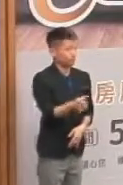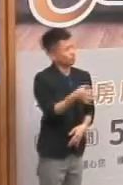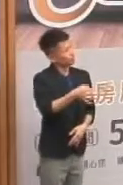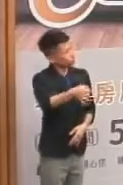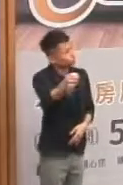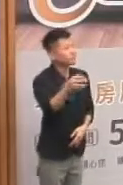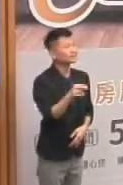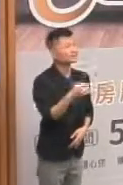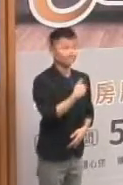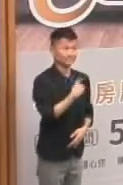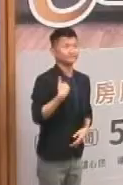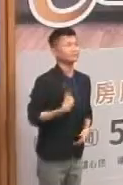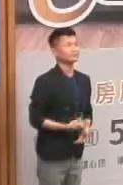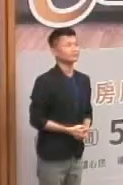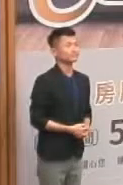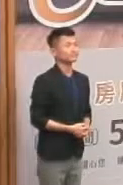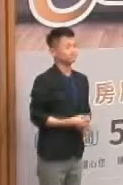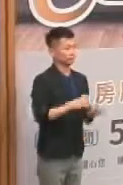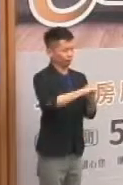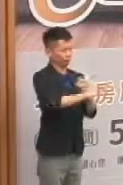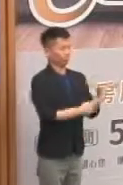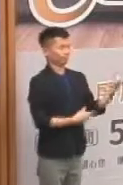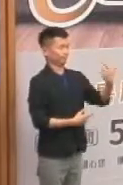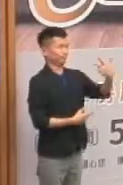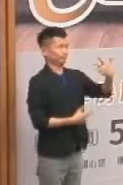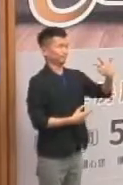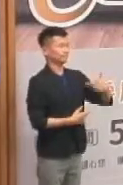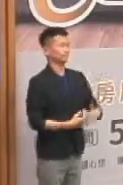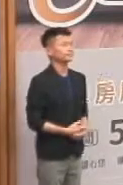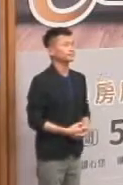也可以缴税了，这个是七大的缴税管道。